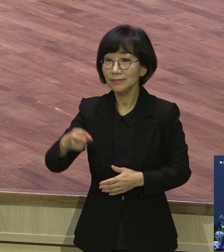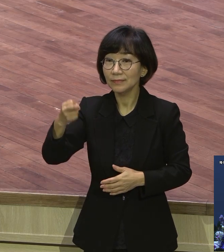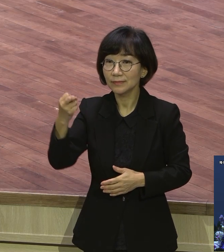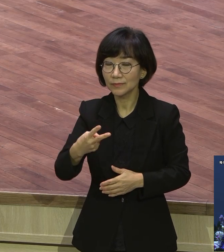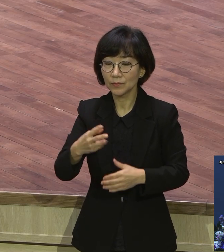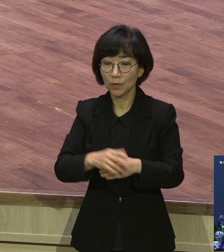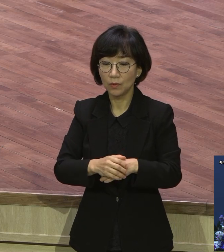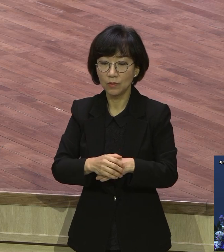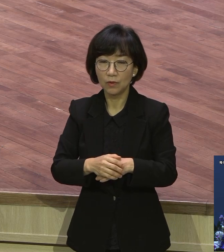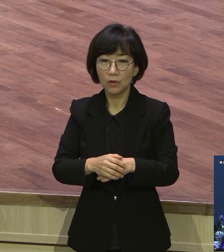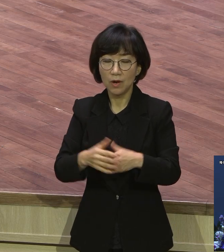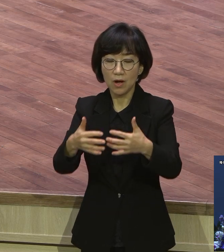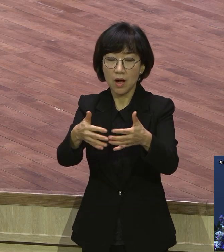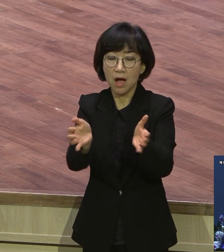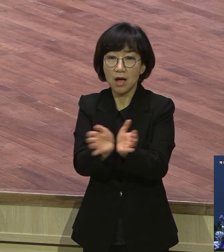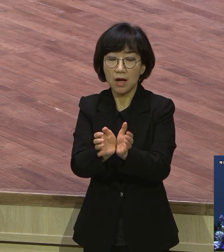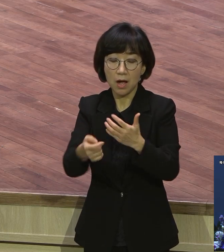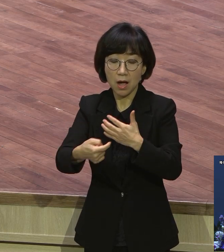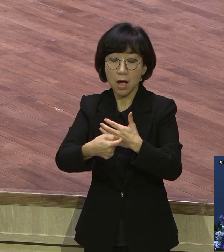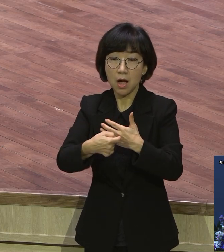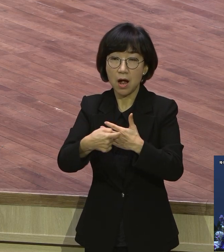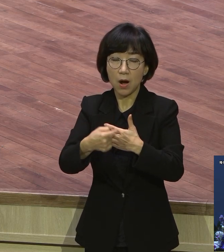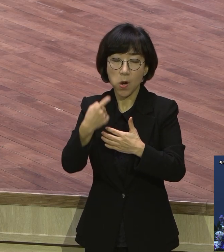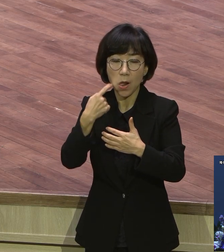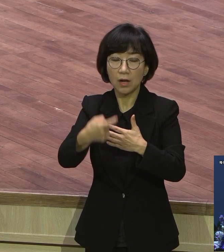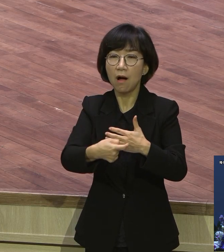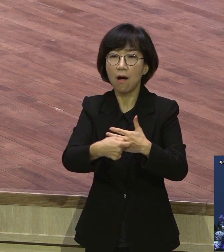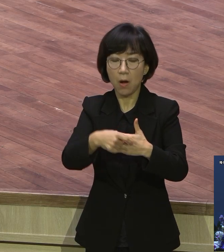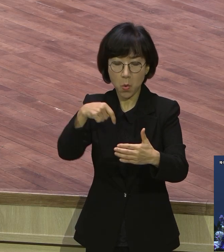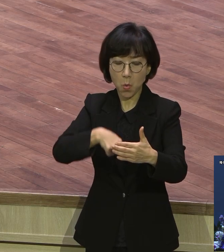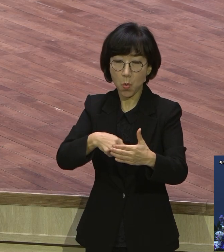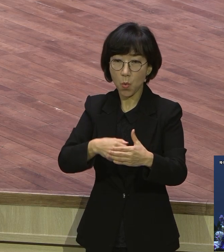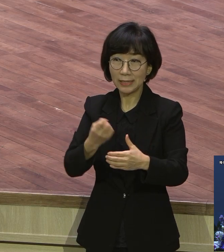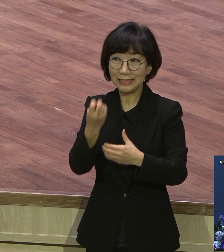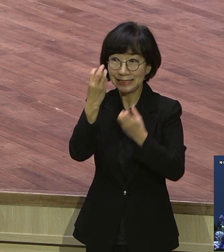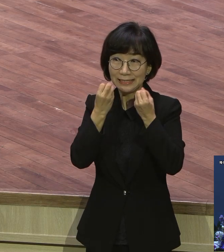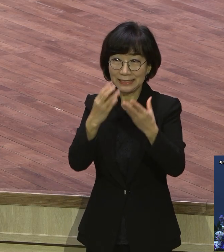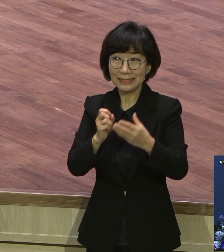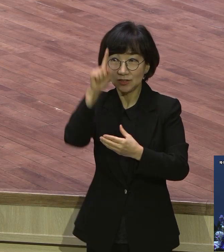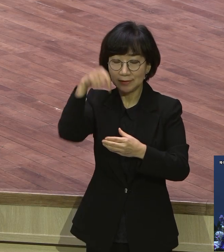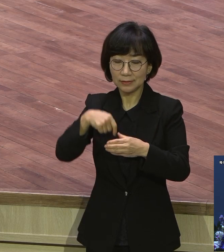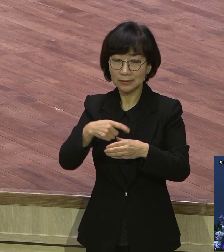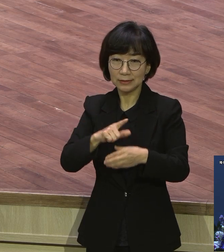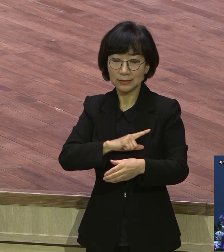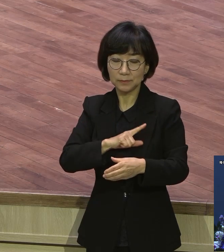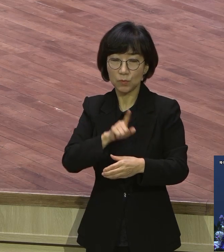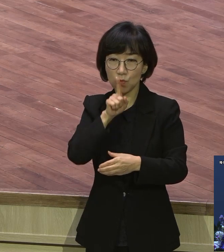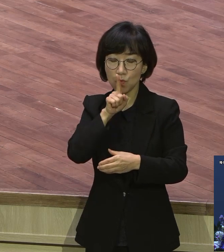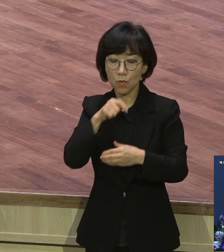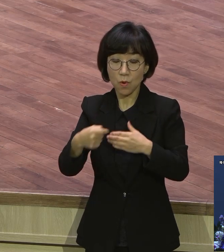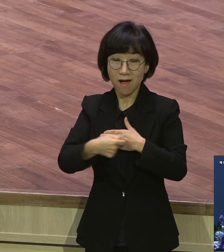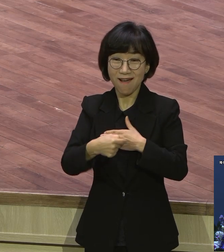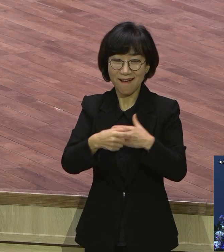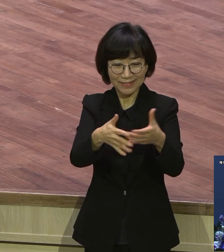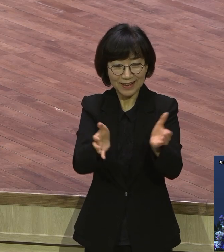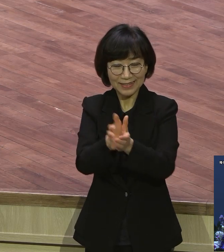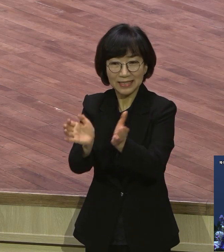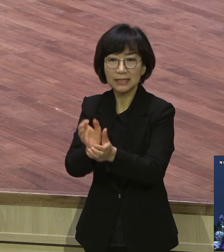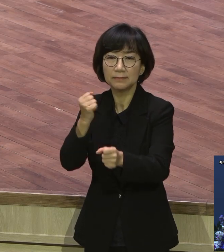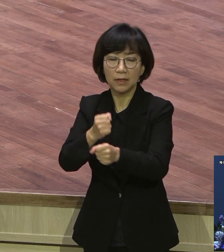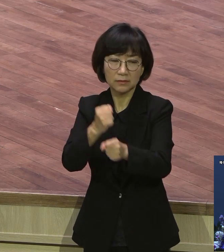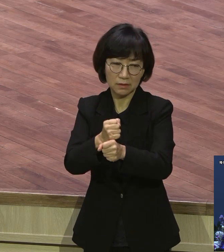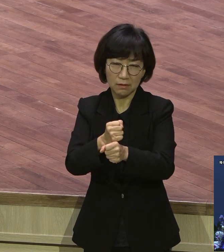위장단체를 만듭니다 이들은 그래서 포교를 하는데 이런 영적 인포데믹을